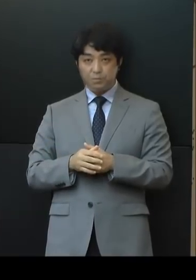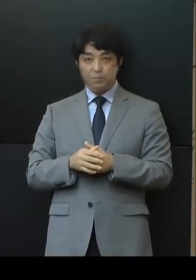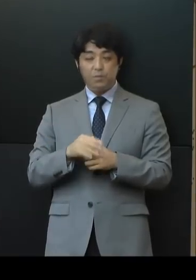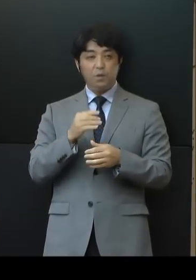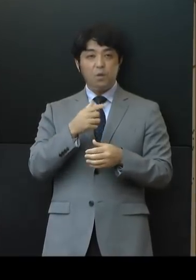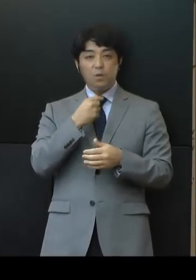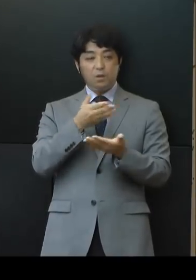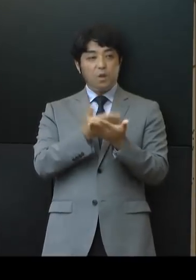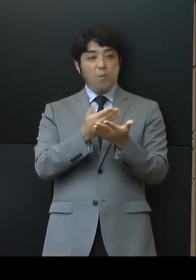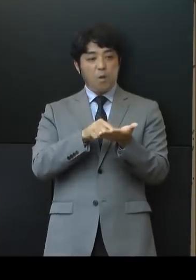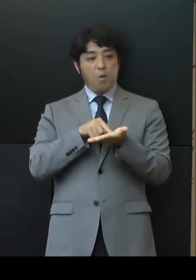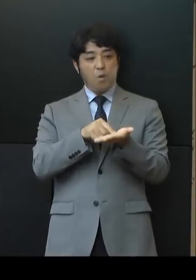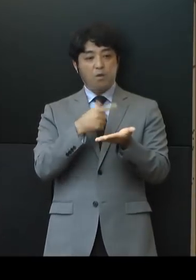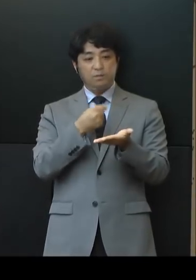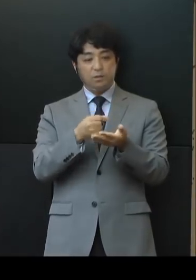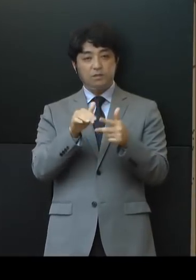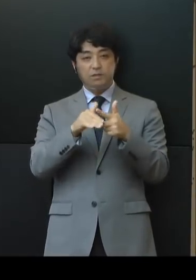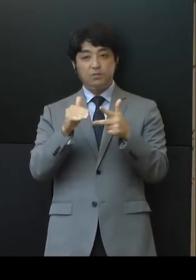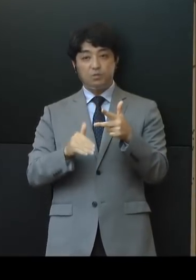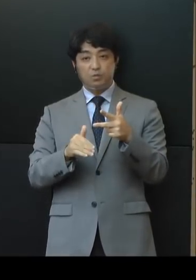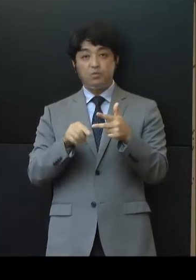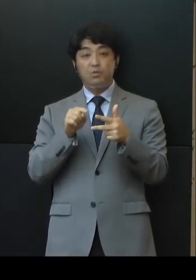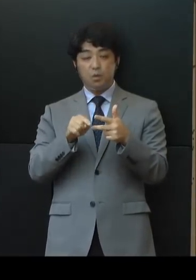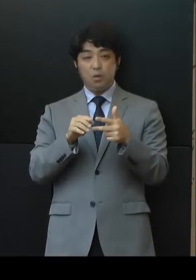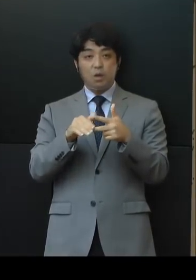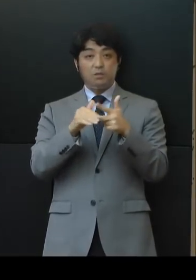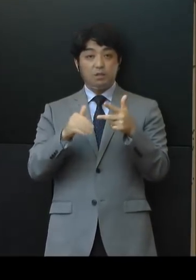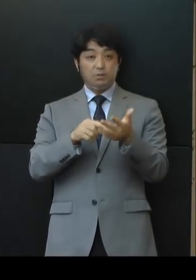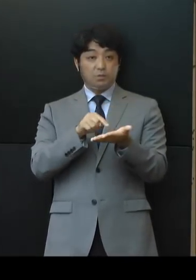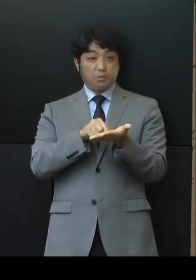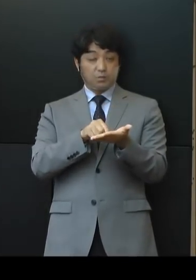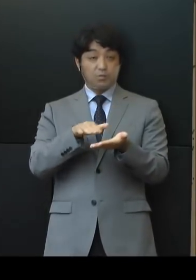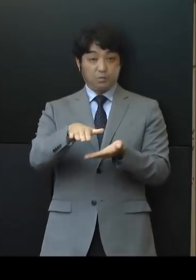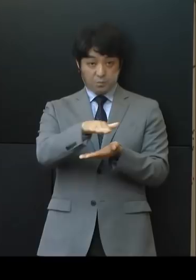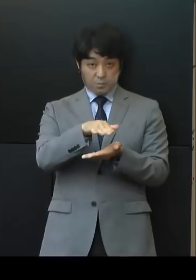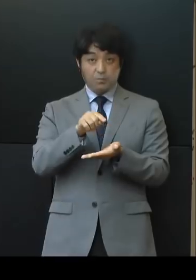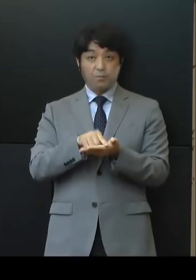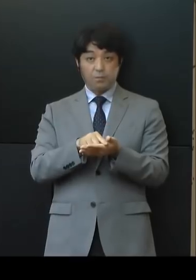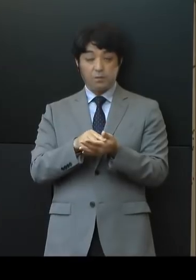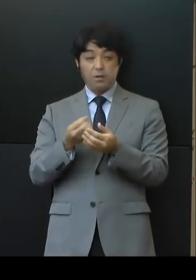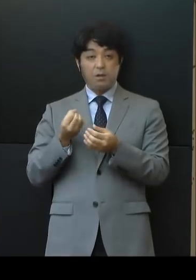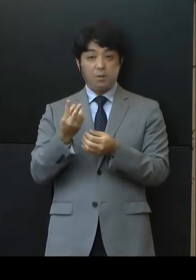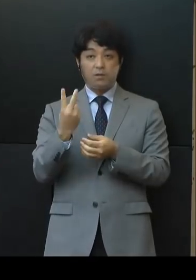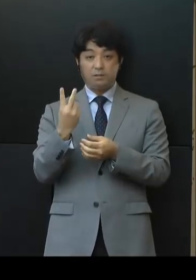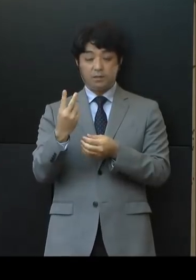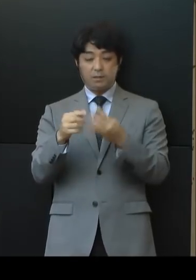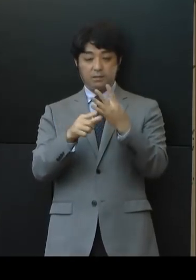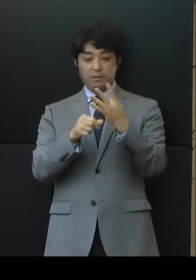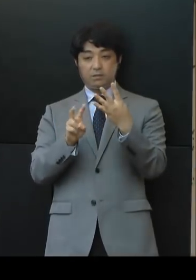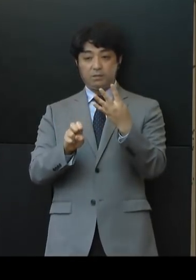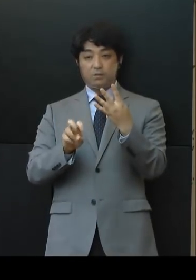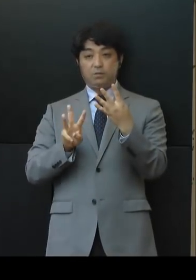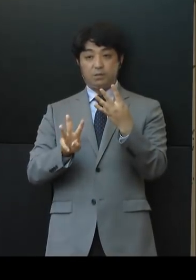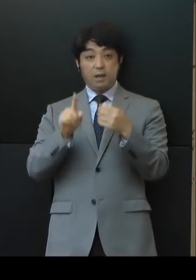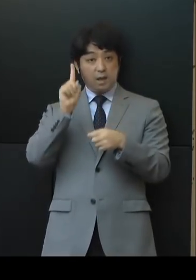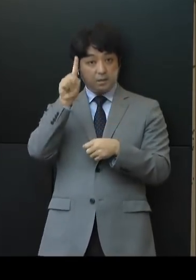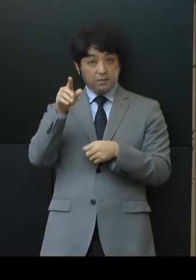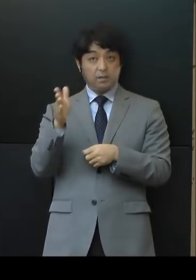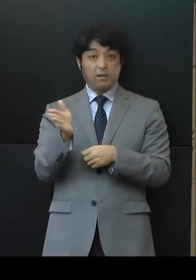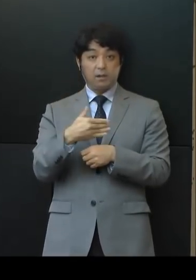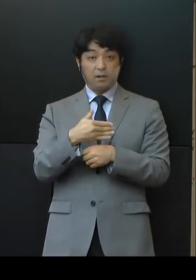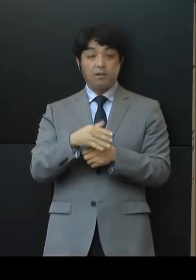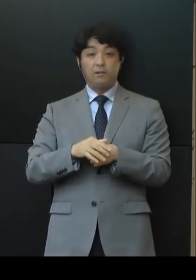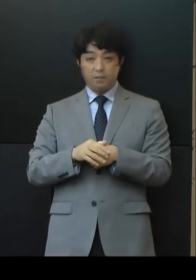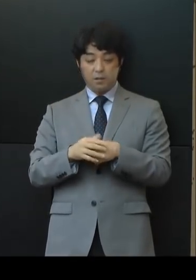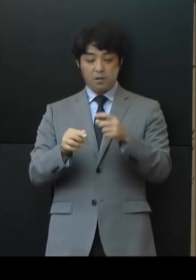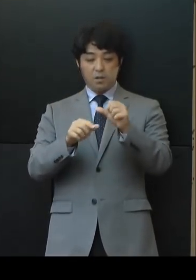です。施設の使用停止の協力を要請する機関ですが、令和2年4月23日木曜から令和